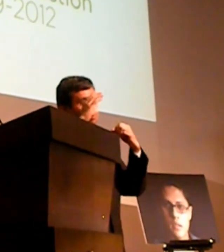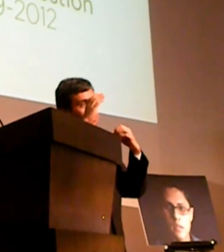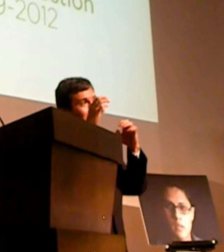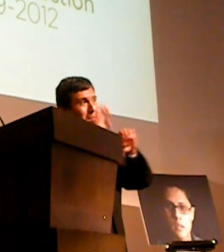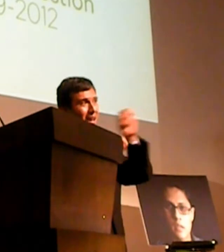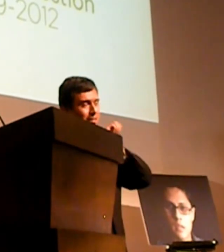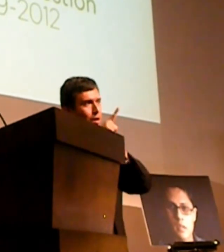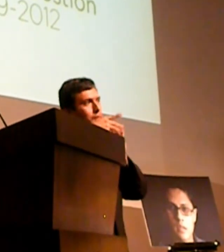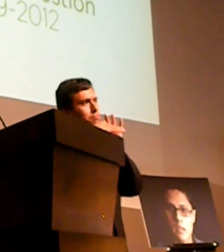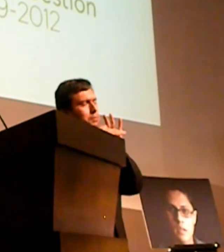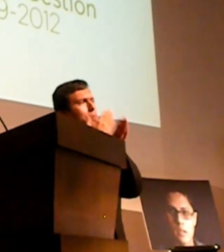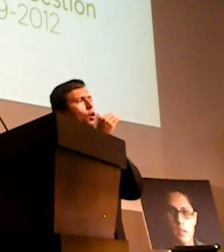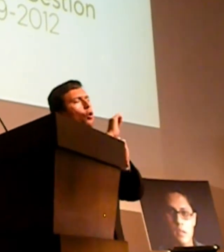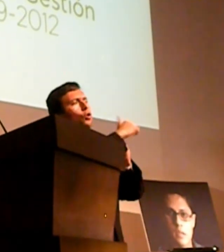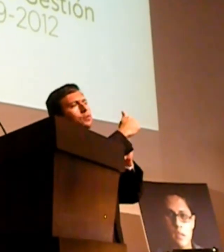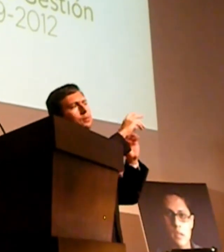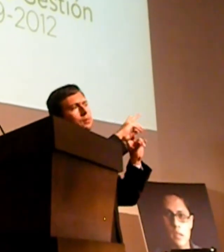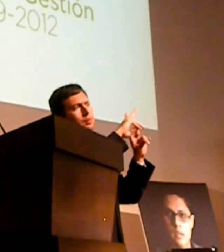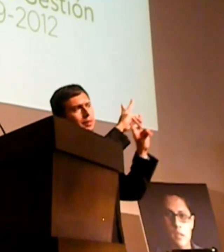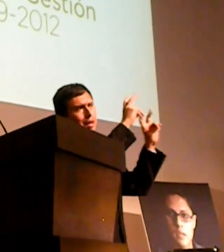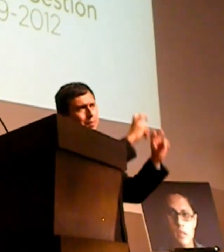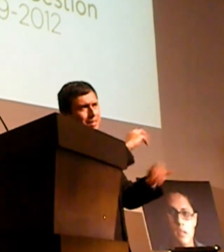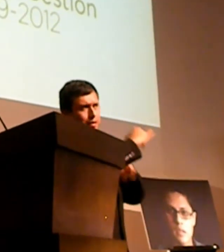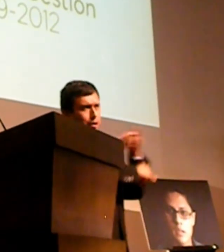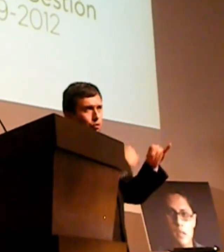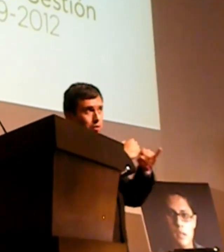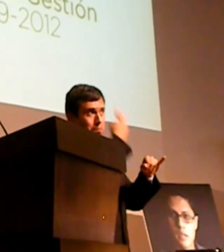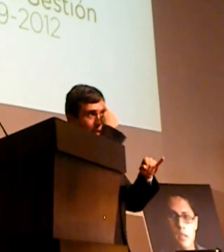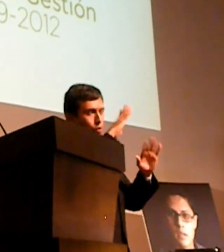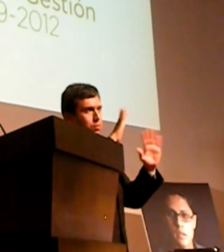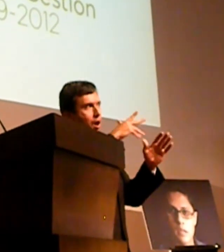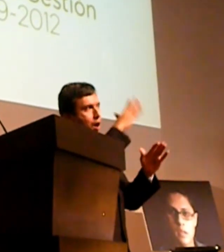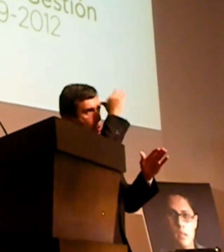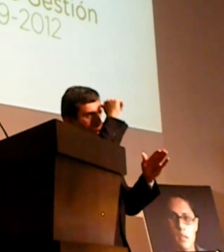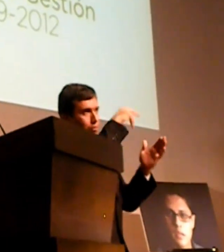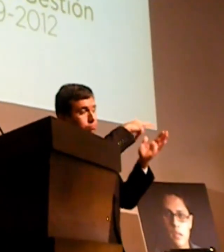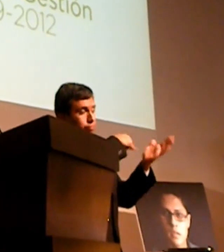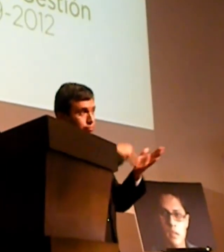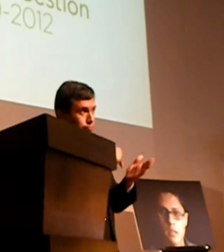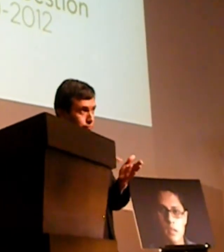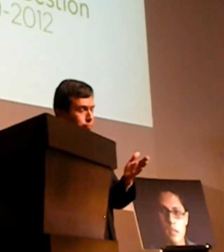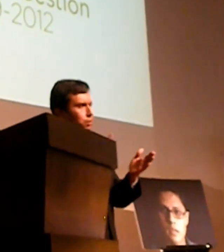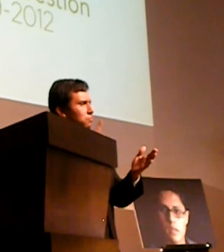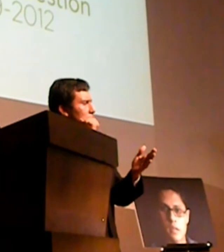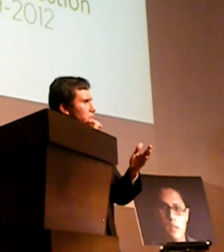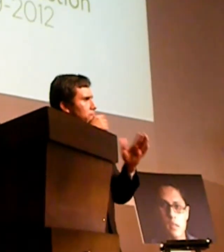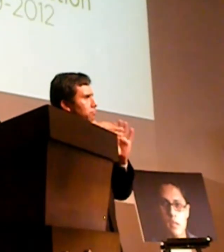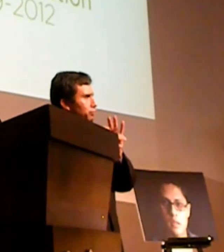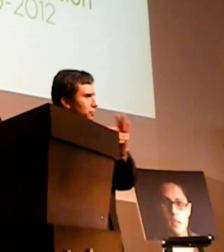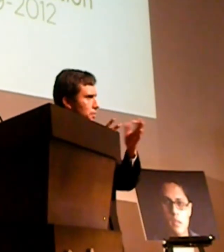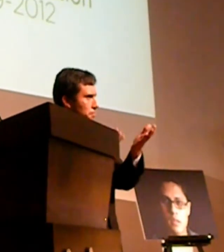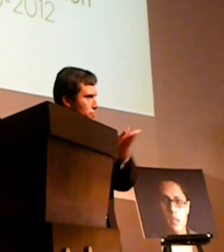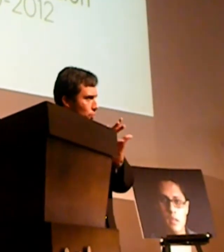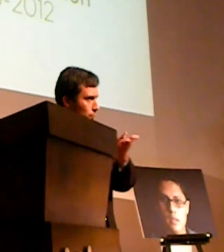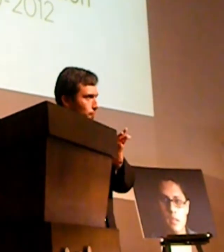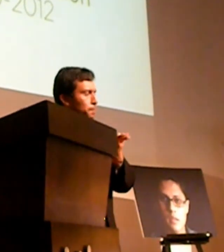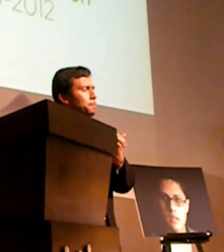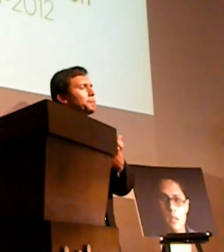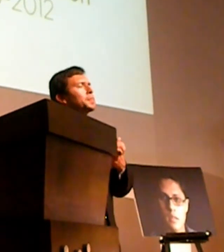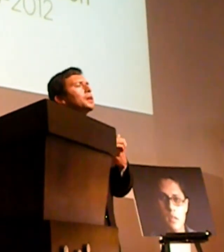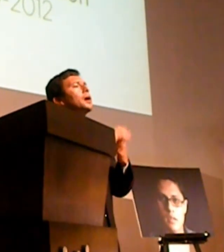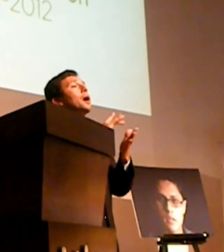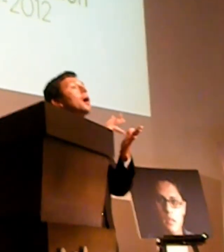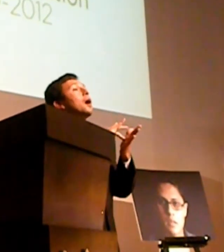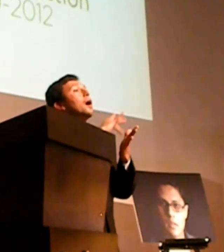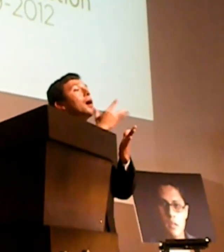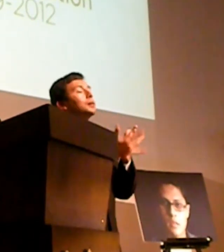temas relacionados con los tratados que México ha firmado. Todo esto y mucho más fue posible por la participación de quienes